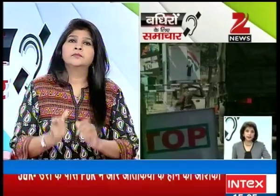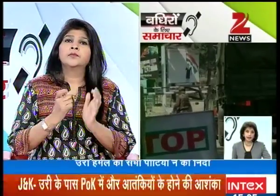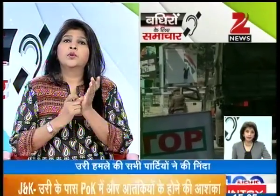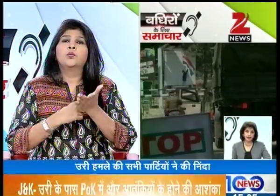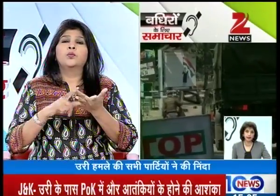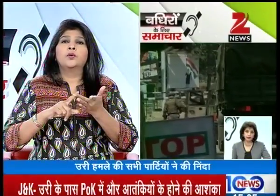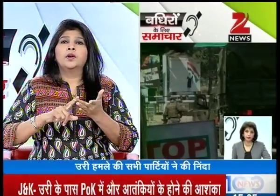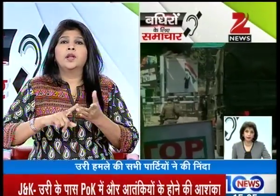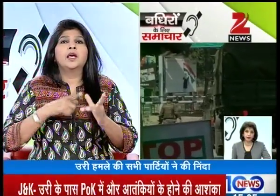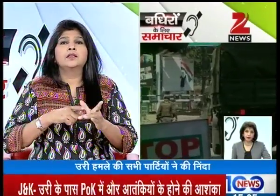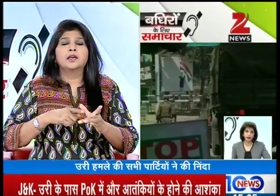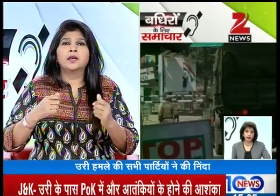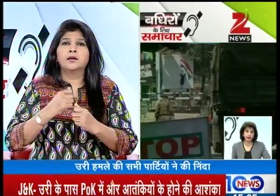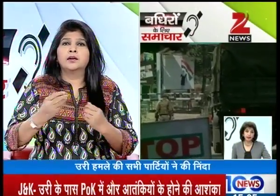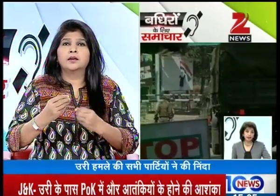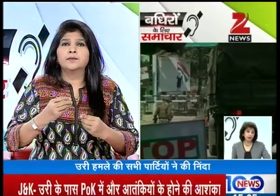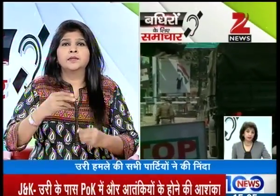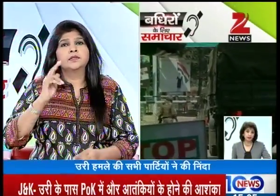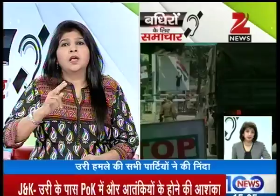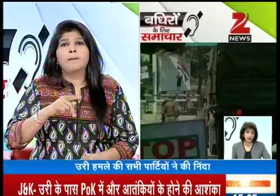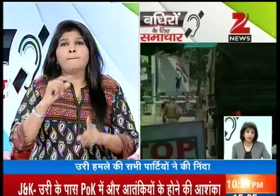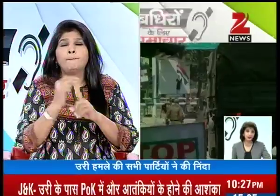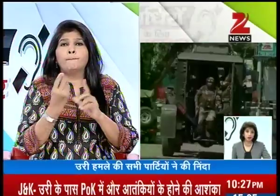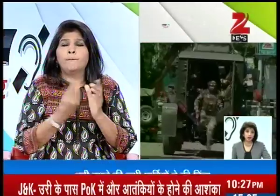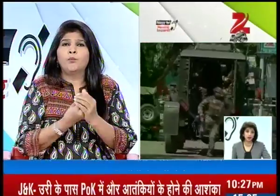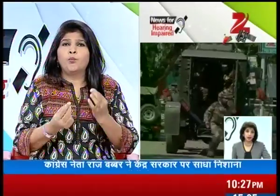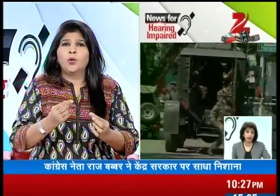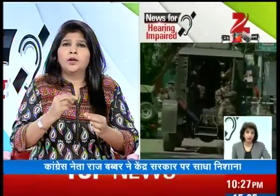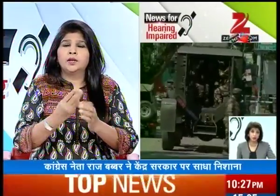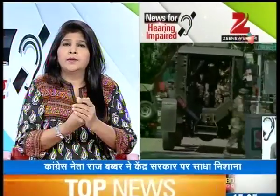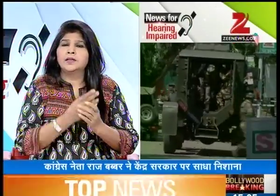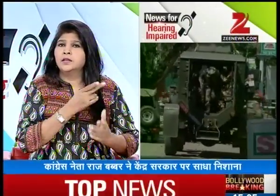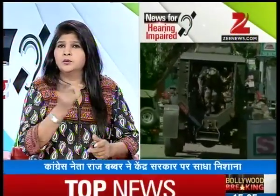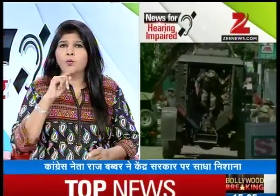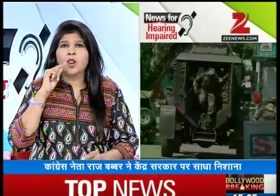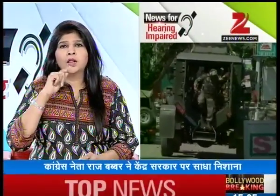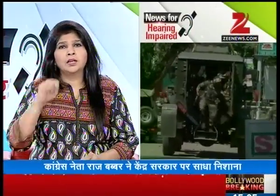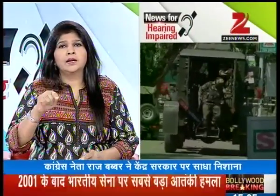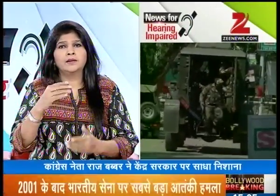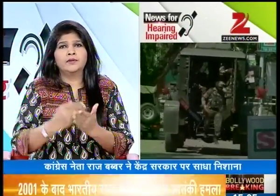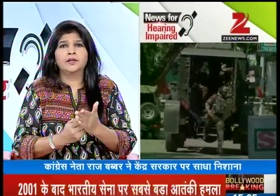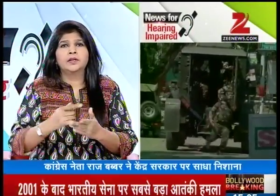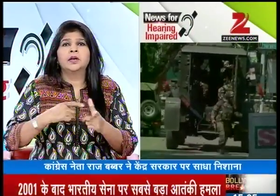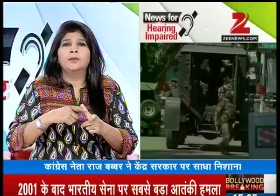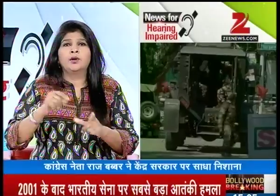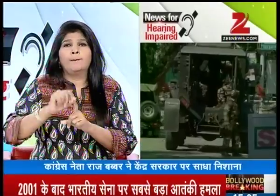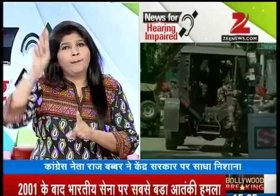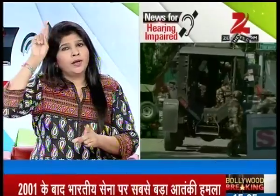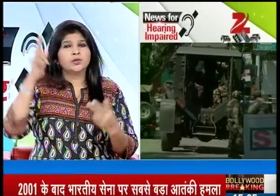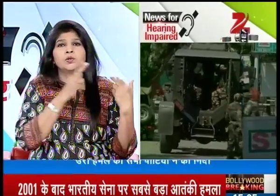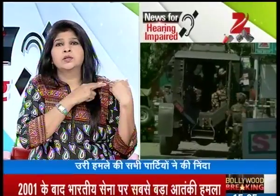उरी आतंकी हमले की करीब सभी पार्टियों ने एक सुर में निंदा की है। हमले के